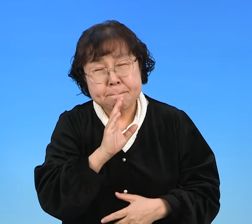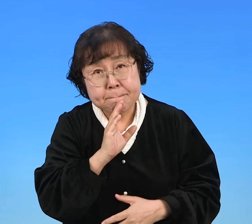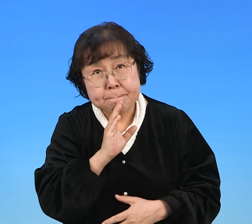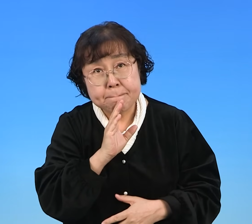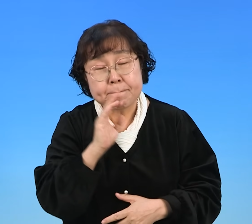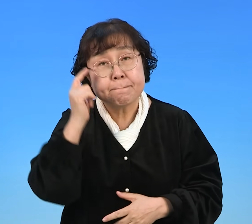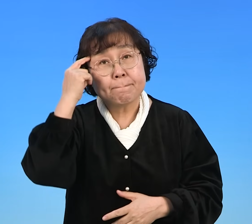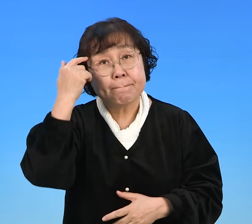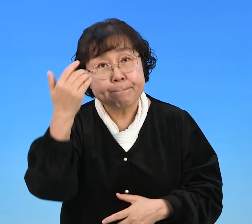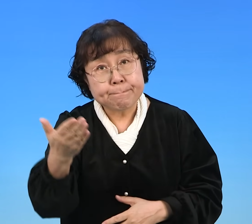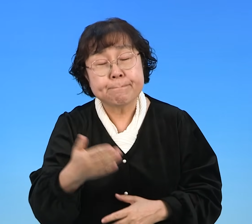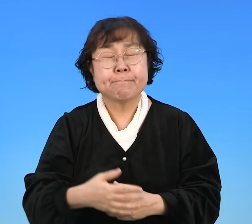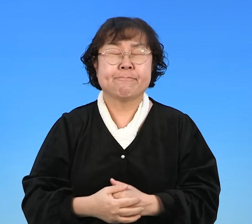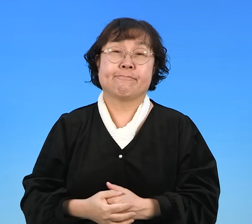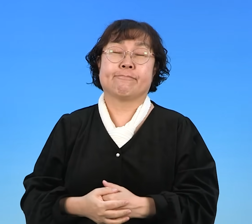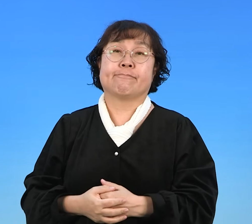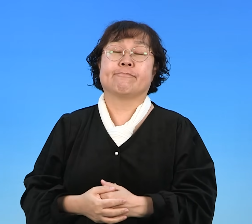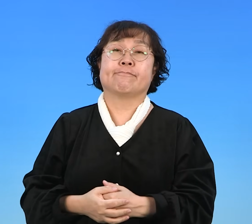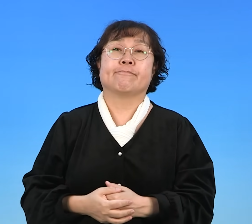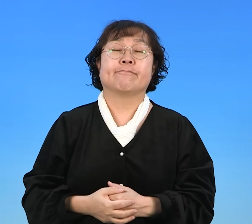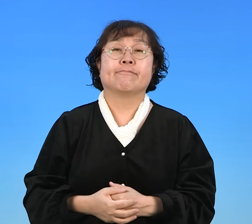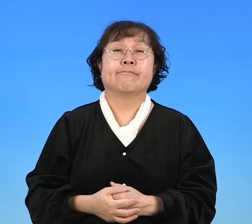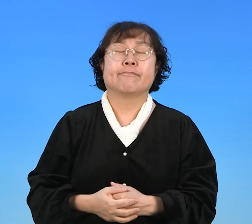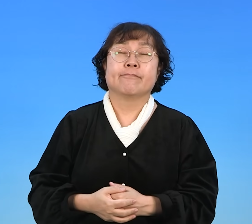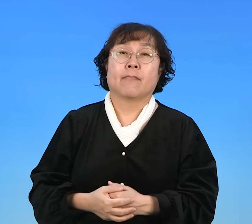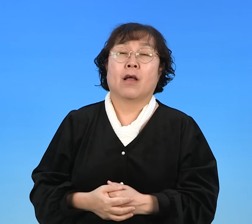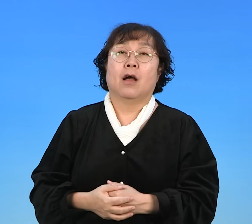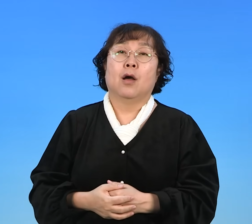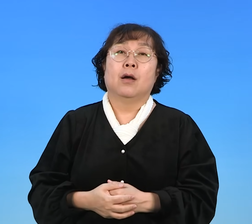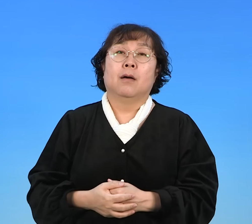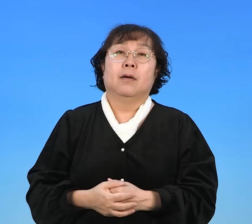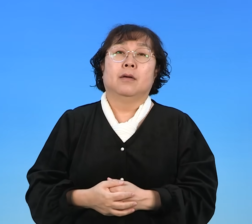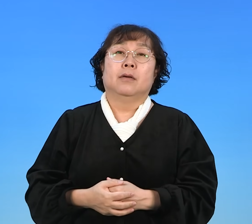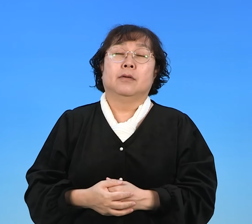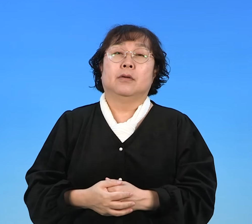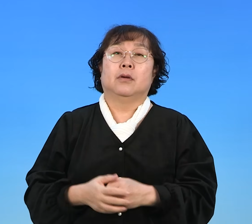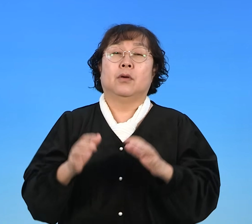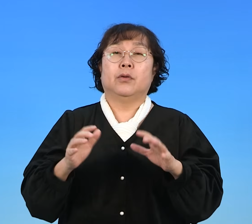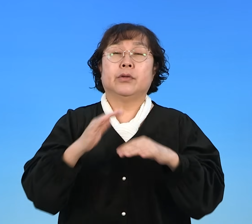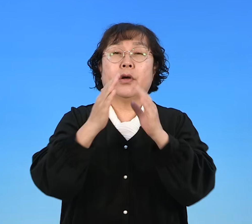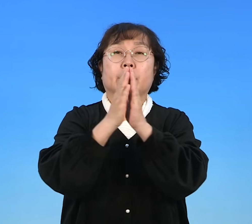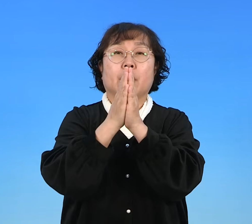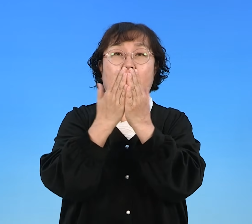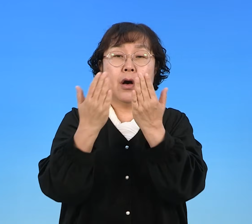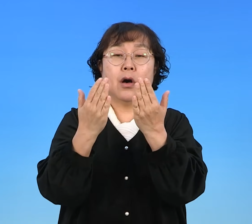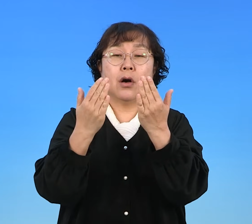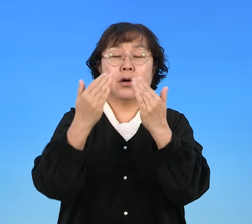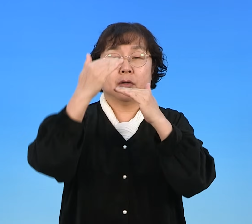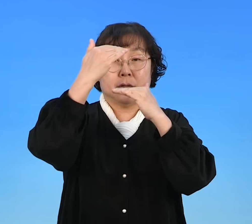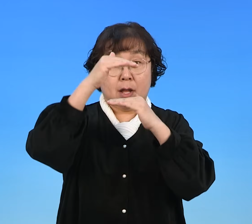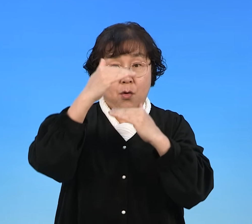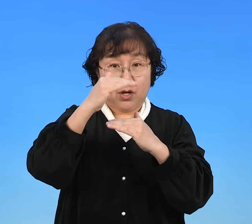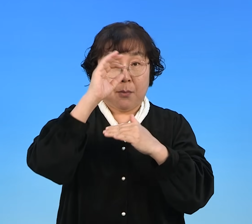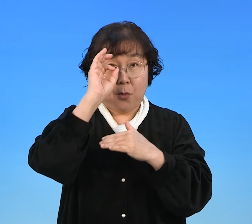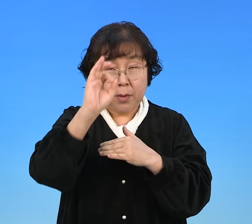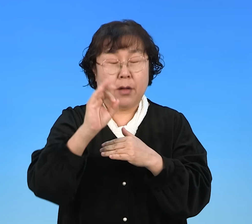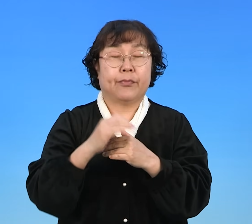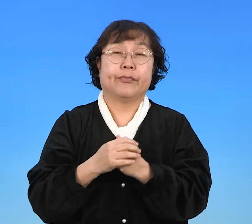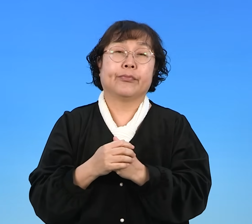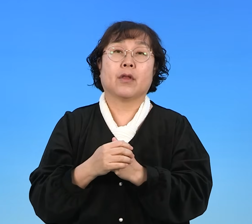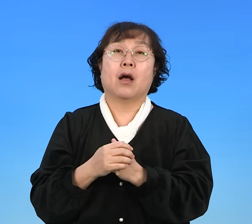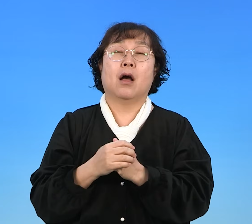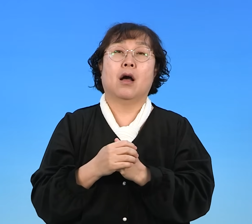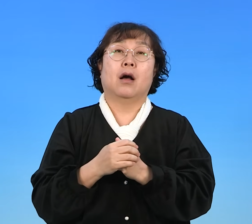147편 말씀을 가지고 이런 주제를 좀 살펴보려고 하는데요. 오늘 본문 시편 147편도